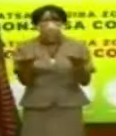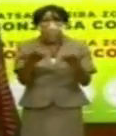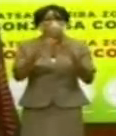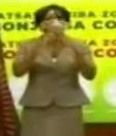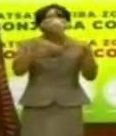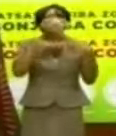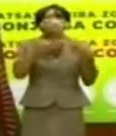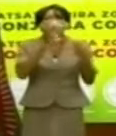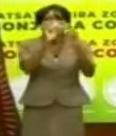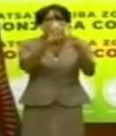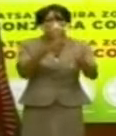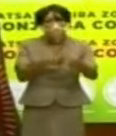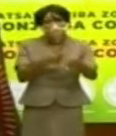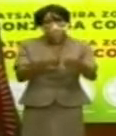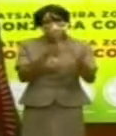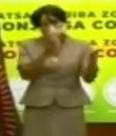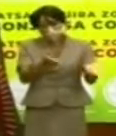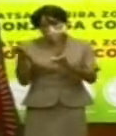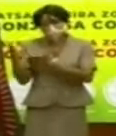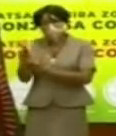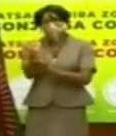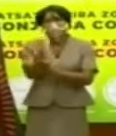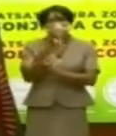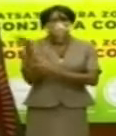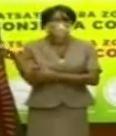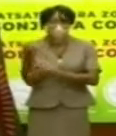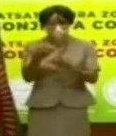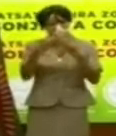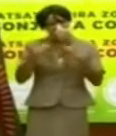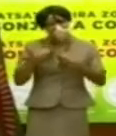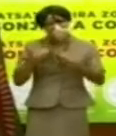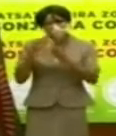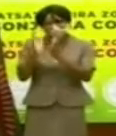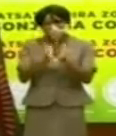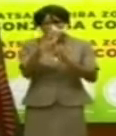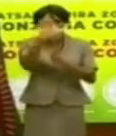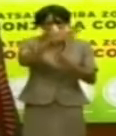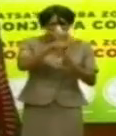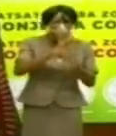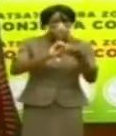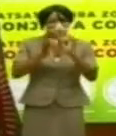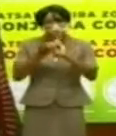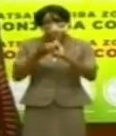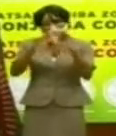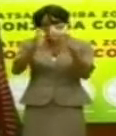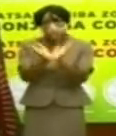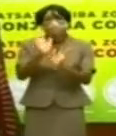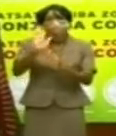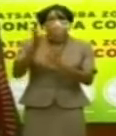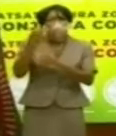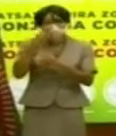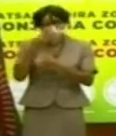kuti atipatse mndandanda wa zimene ali nazo kuchokera ku task force ya COVID madzulowa.